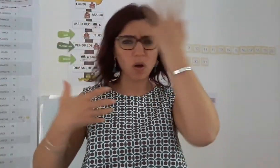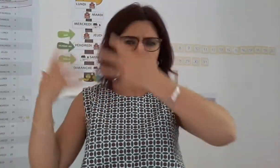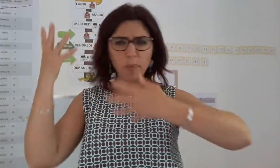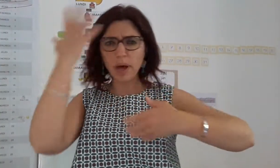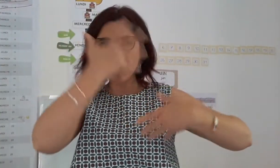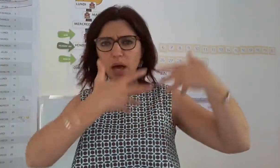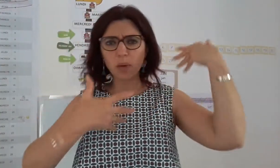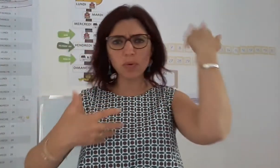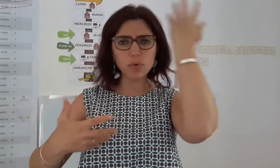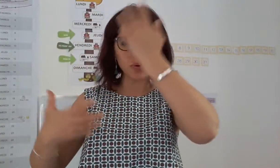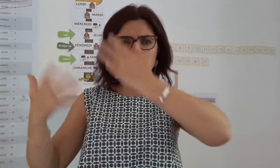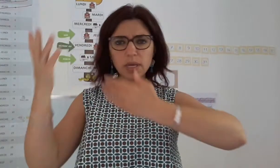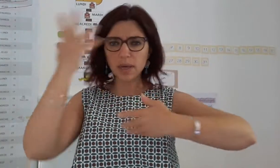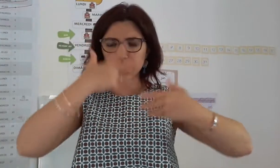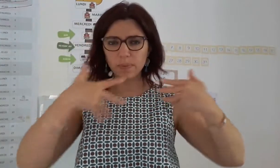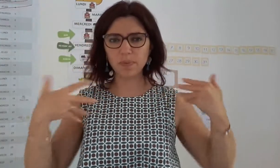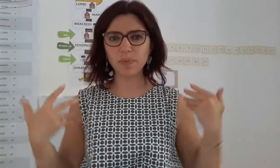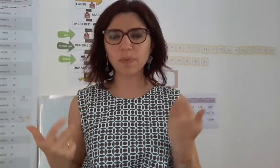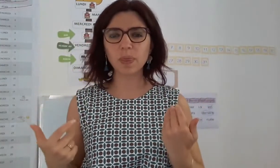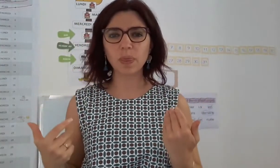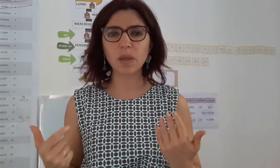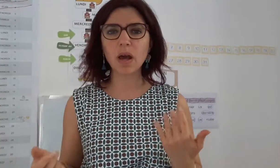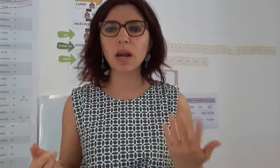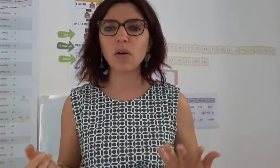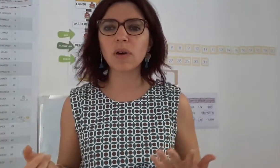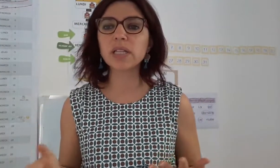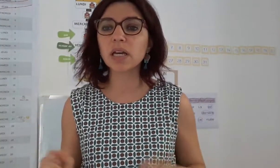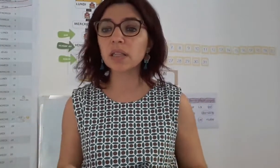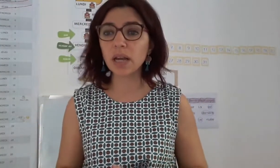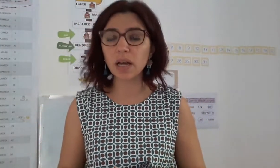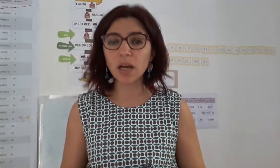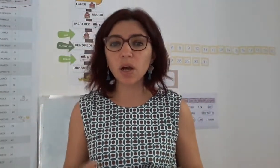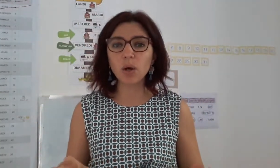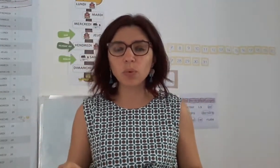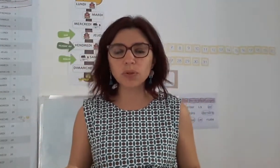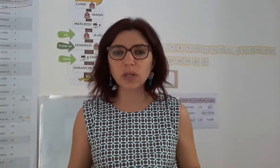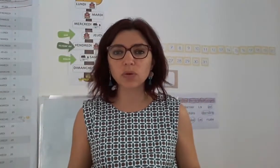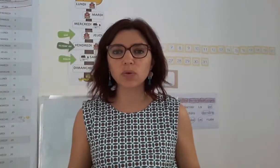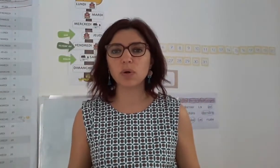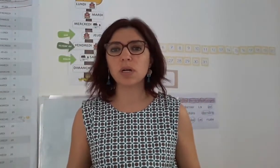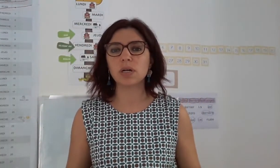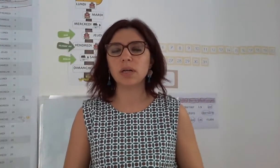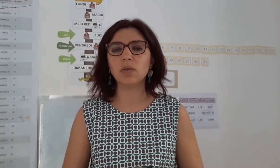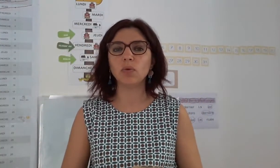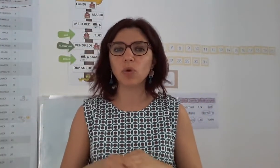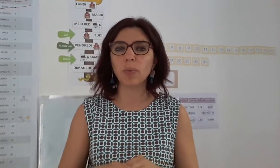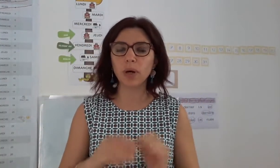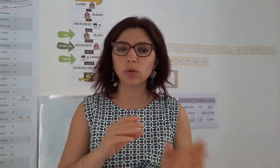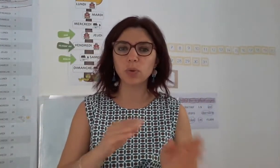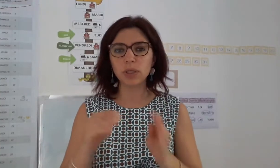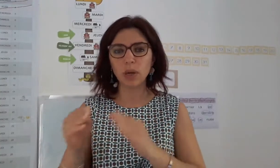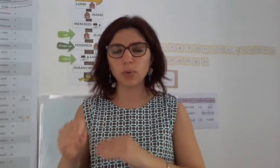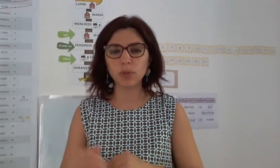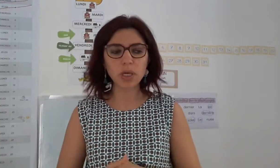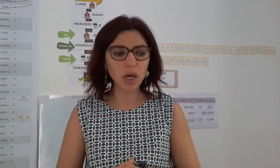sens barbouillée. Voilà, on va s'arrêter là. Pour cette fois, hein, il vaut mieux apprendre petit à petit